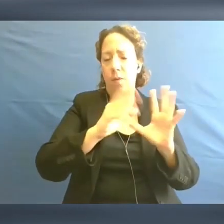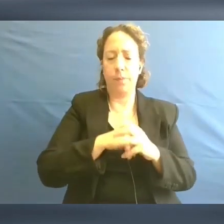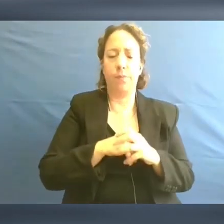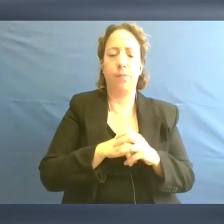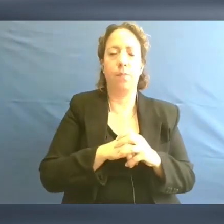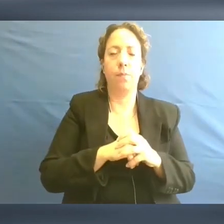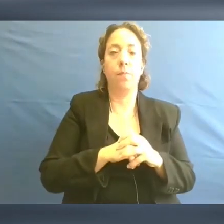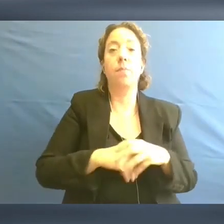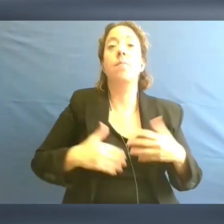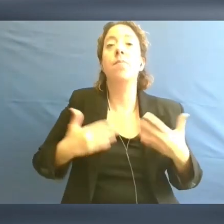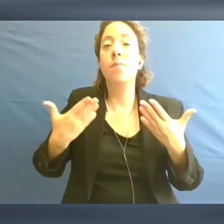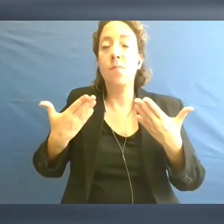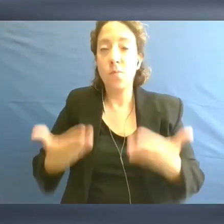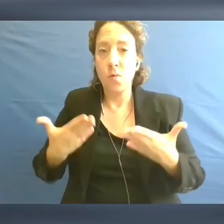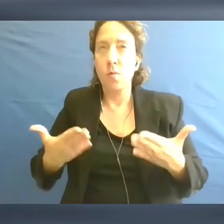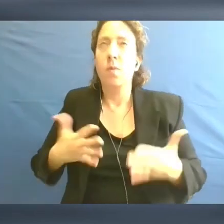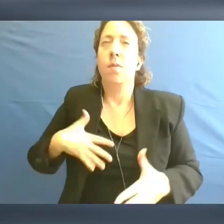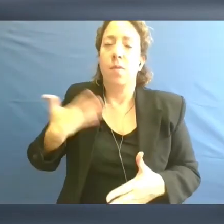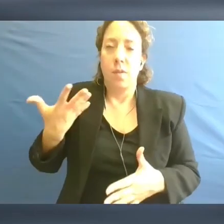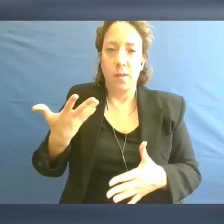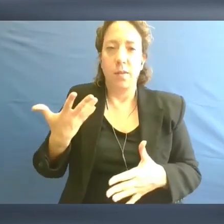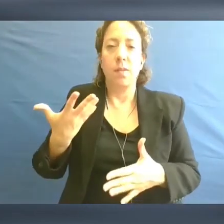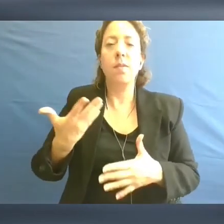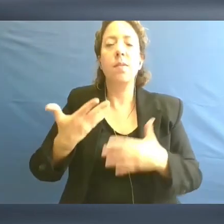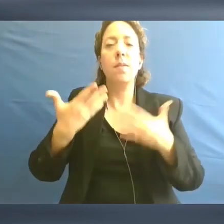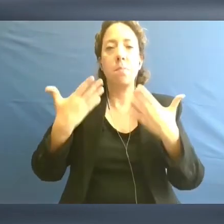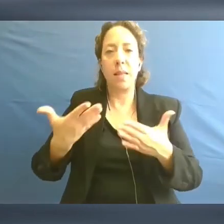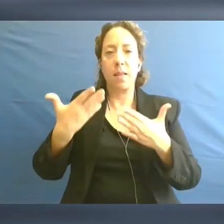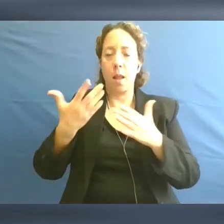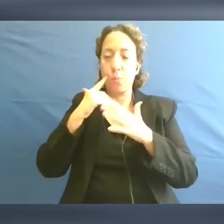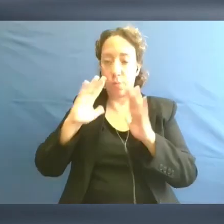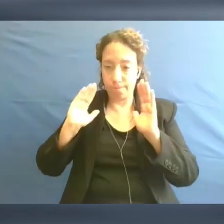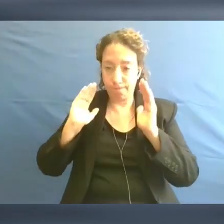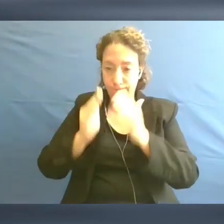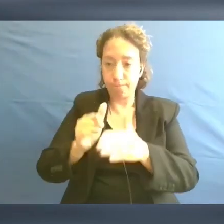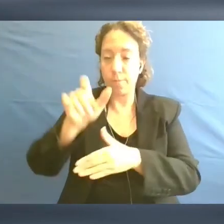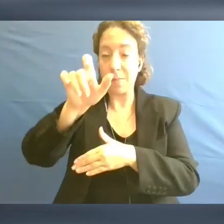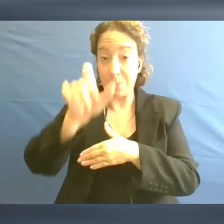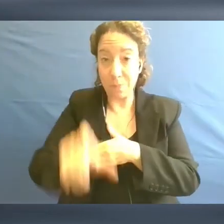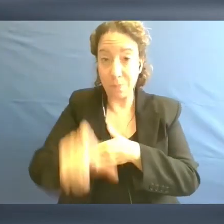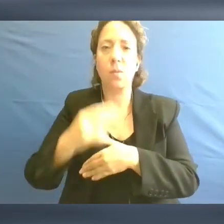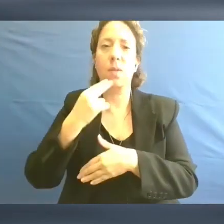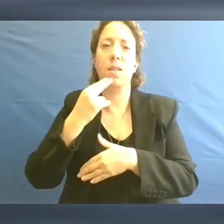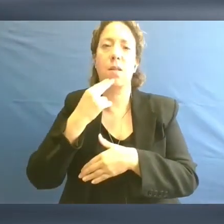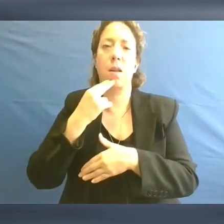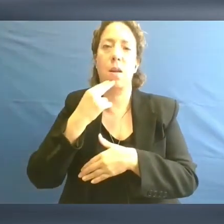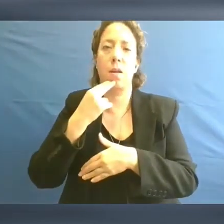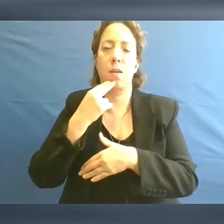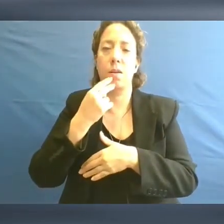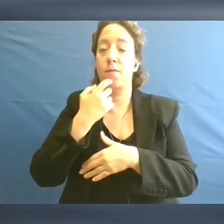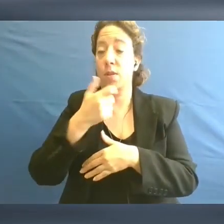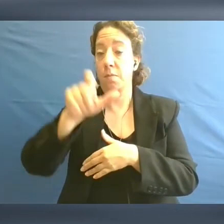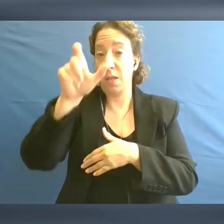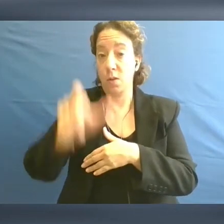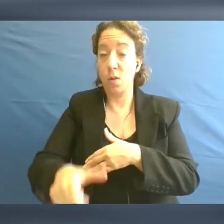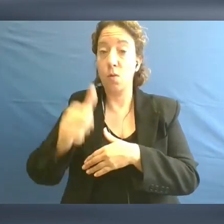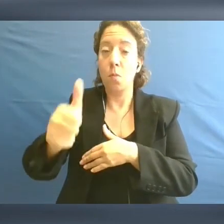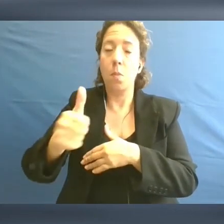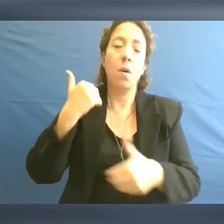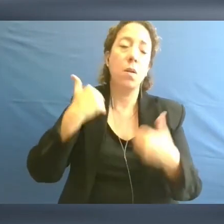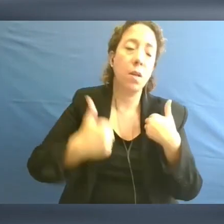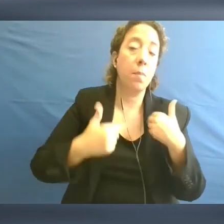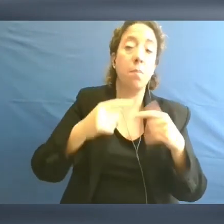et fort heureusement, on centre sur l'utilisateur, on essaye de considérer l'utilisateur, qu'il soit handicapé ou